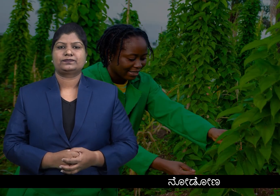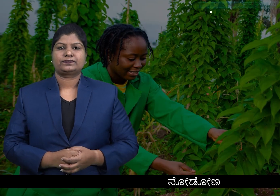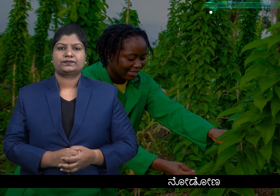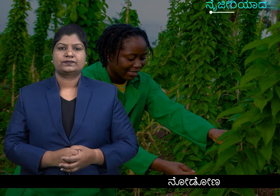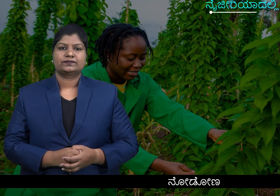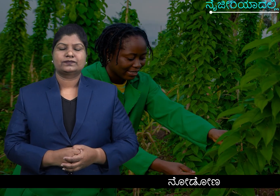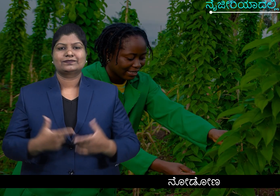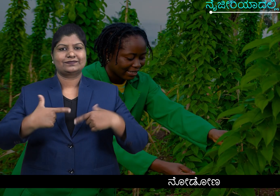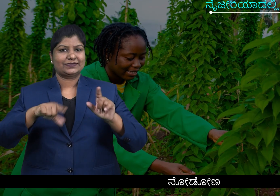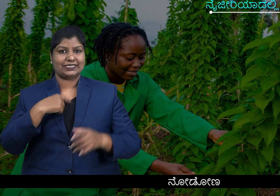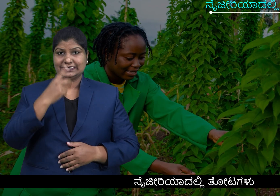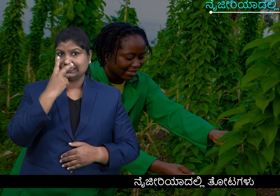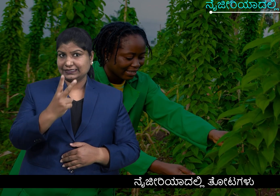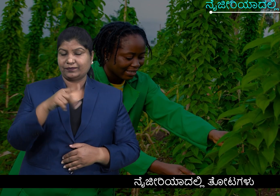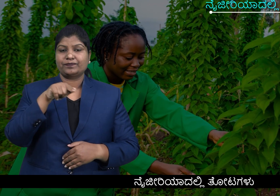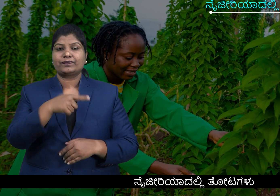ನೋಡೋಣ.